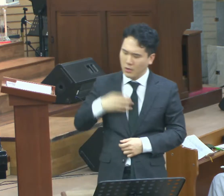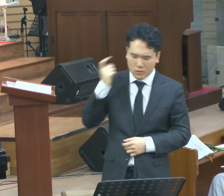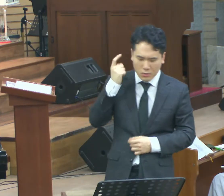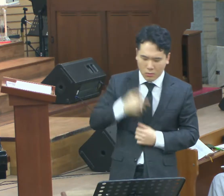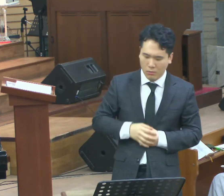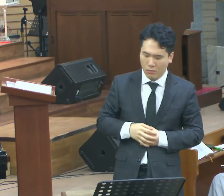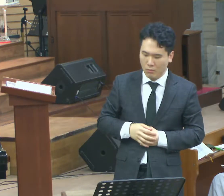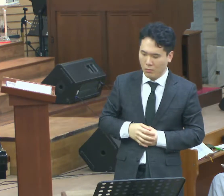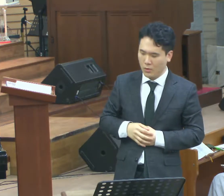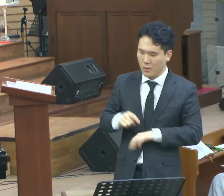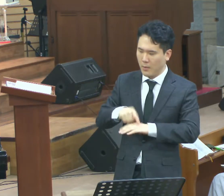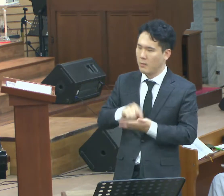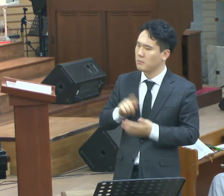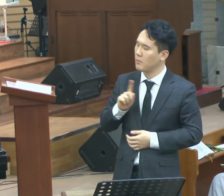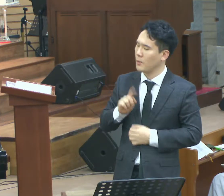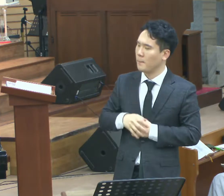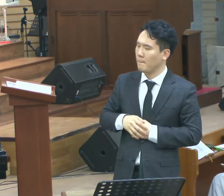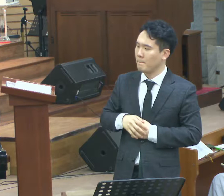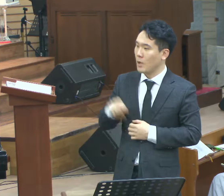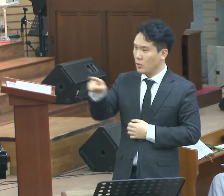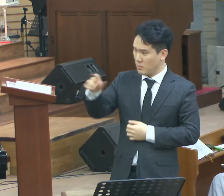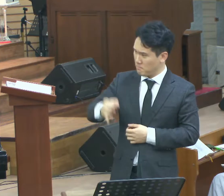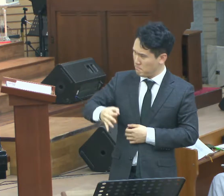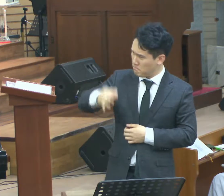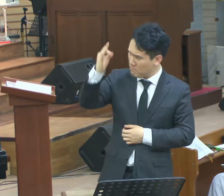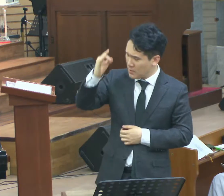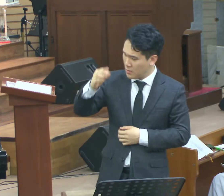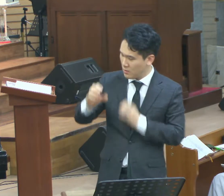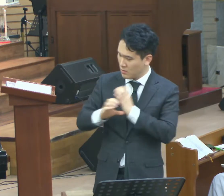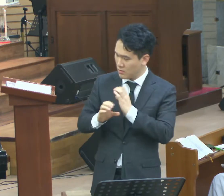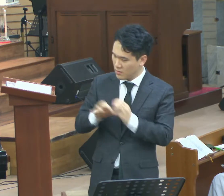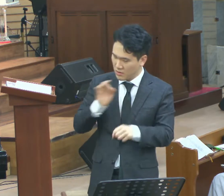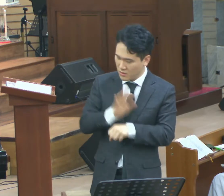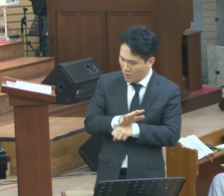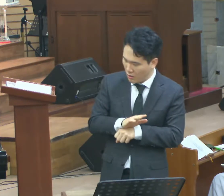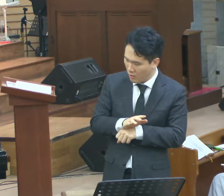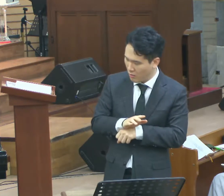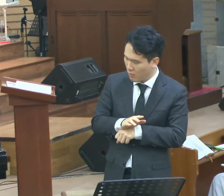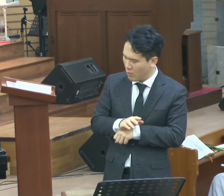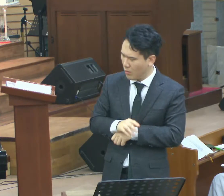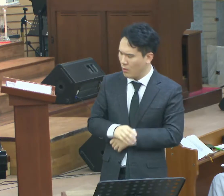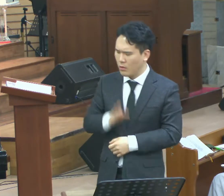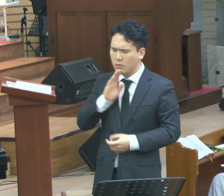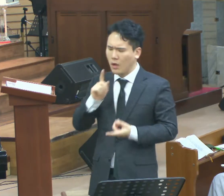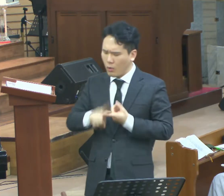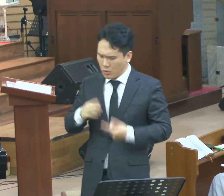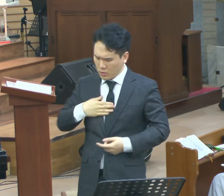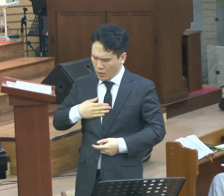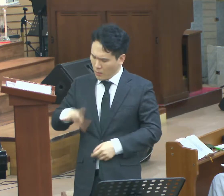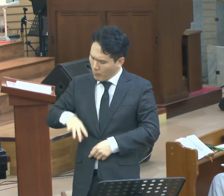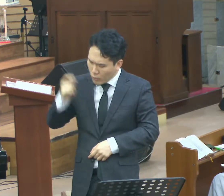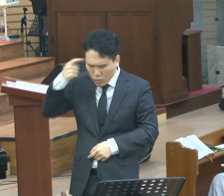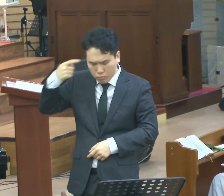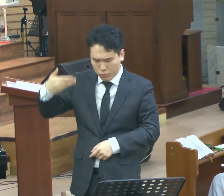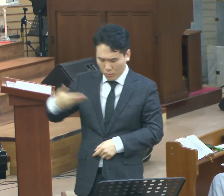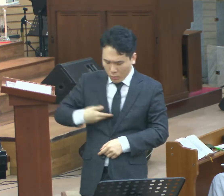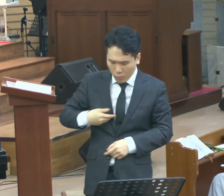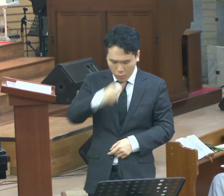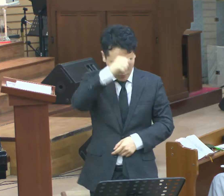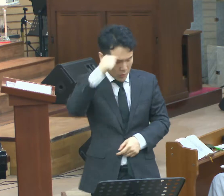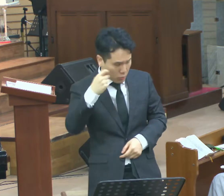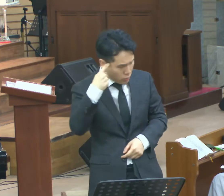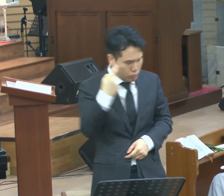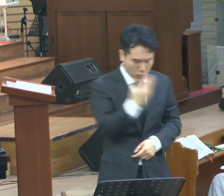들었어요. 아니 이렇게 돈이 많이 드는 걸 기도할 때는 목사님한테 의논을 해야지. 목사한테 의논도 안 하고